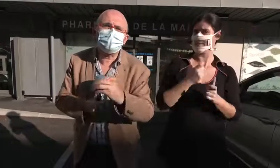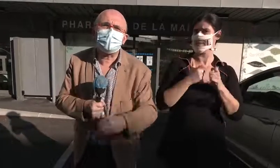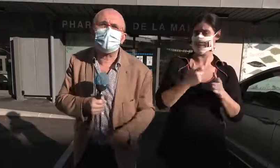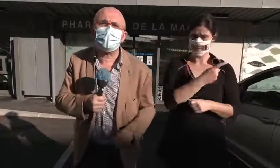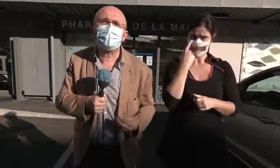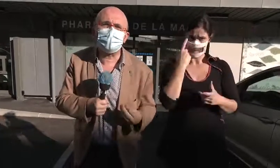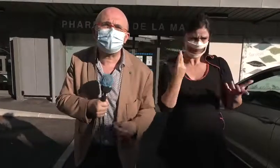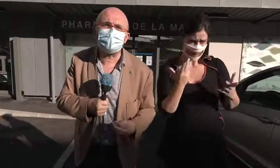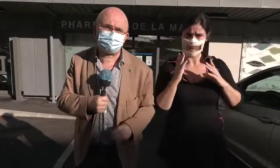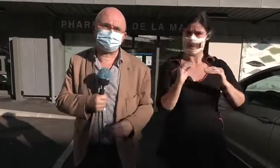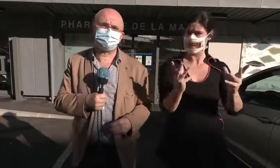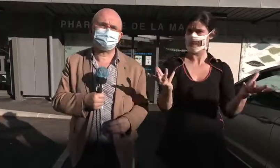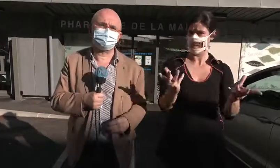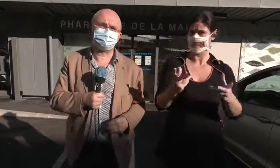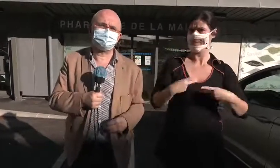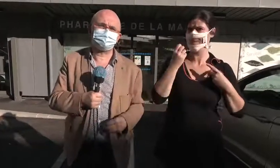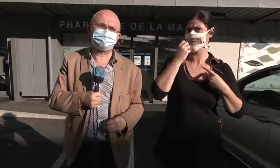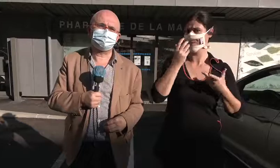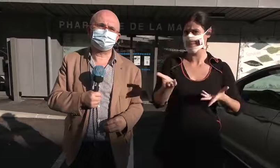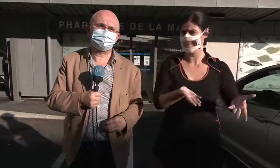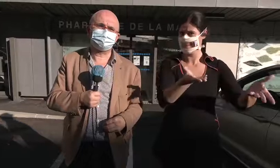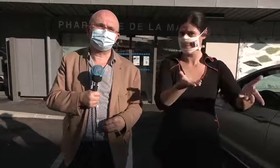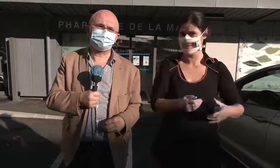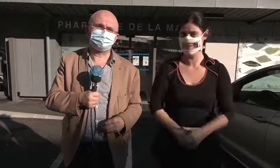de ce qu'elle fait au quotidien.